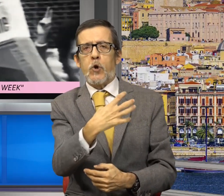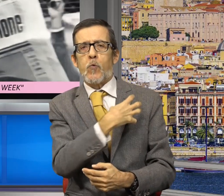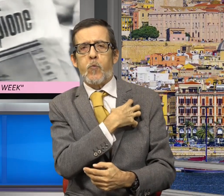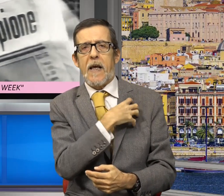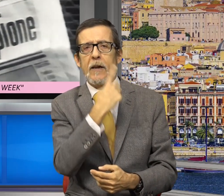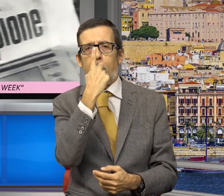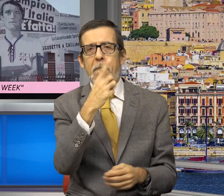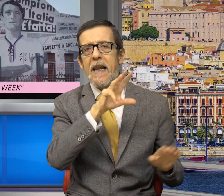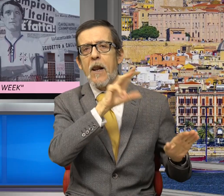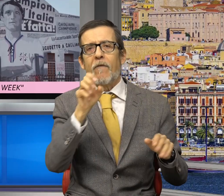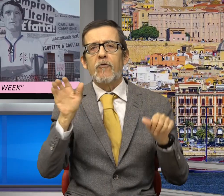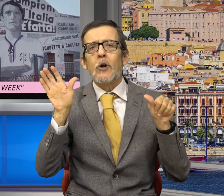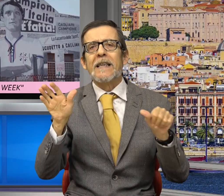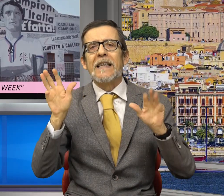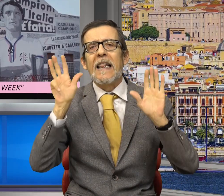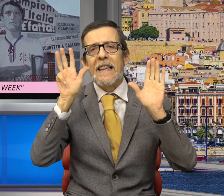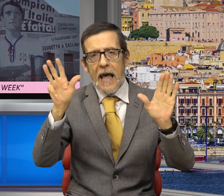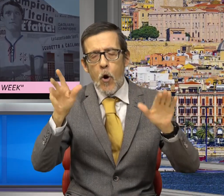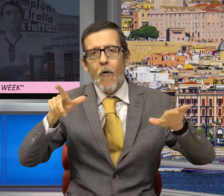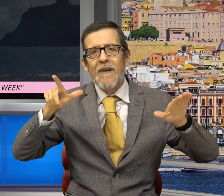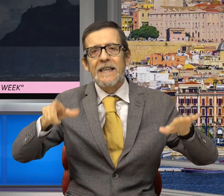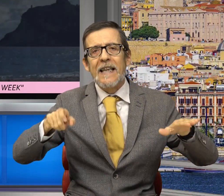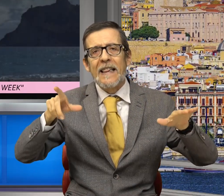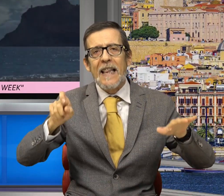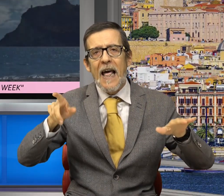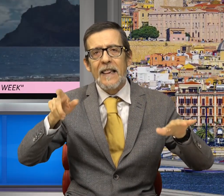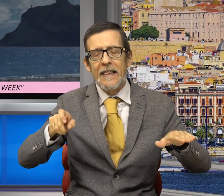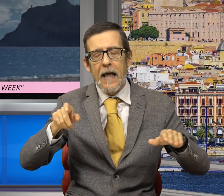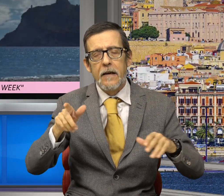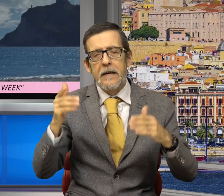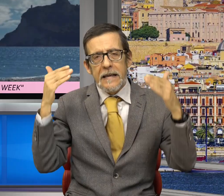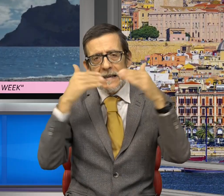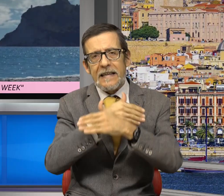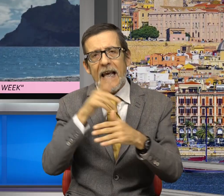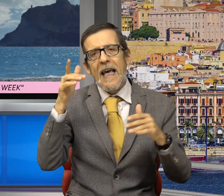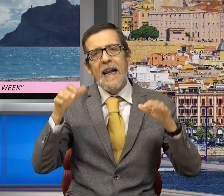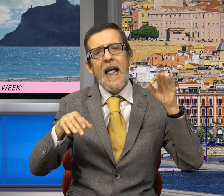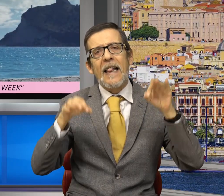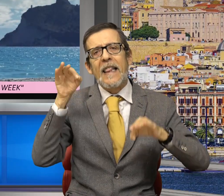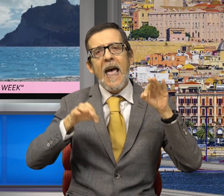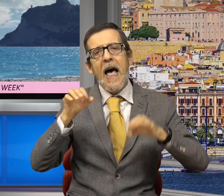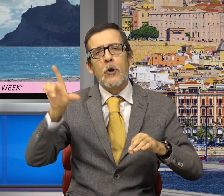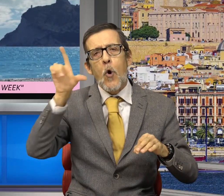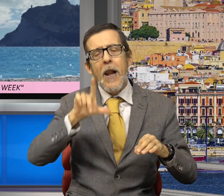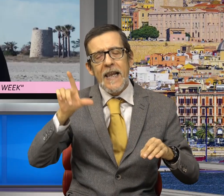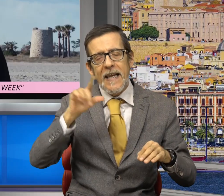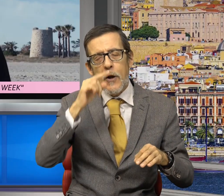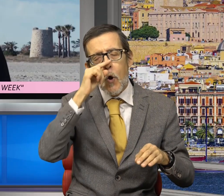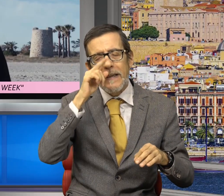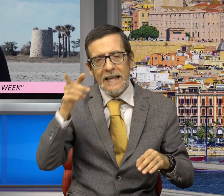1969-70. La sera, al Teatro Lirico, la festa sulle note dei Tazenda, Piero Marras, Moses Concas, Chiara Effe e